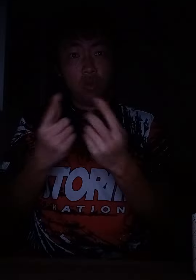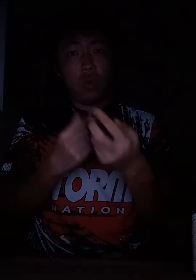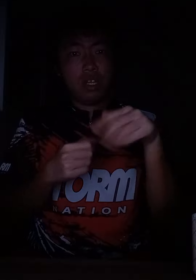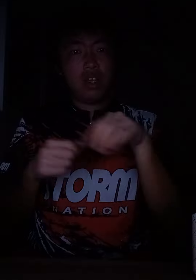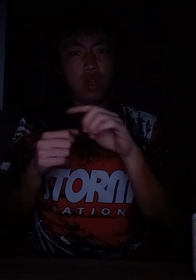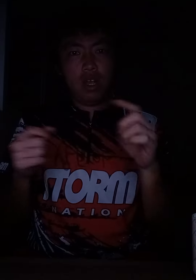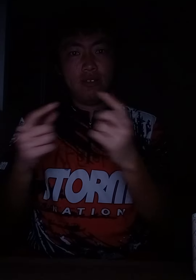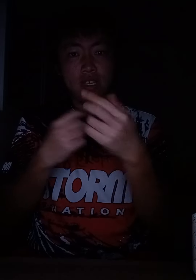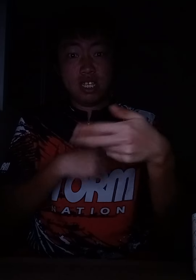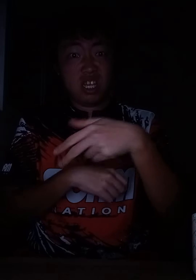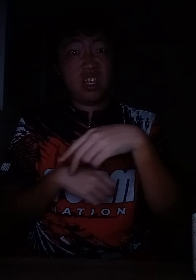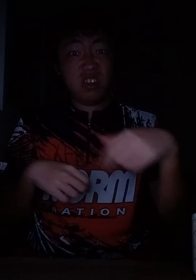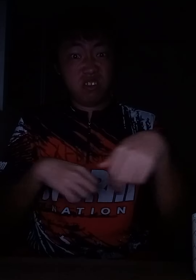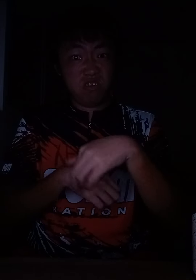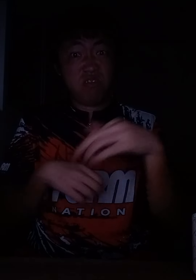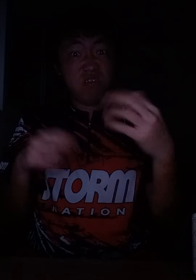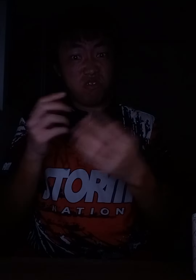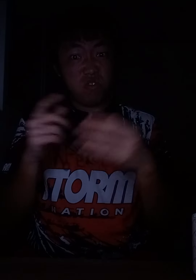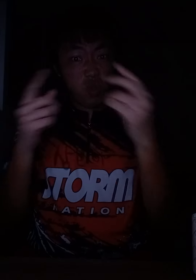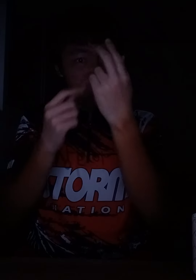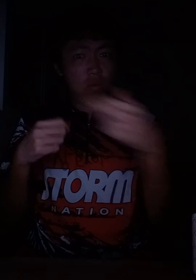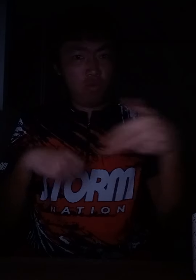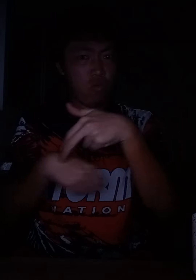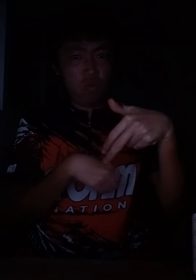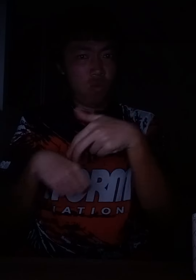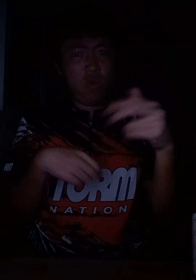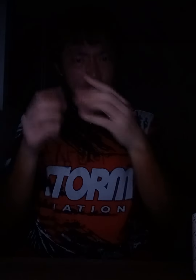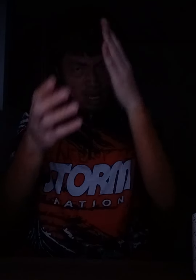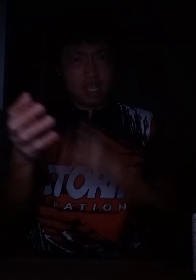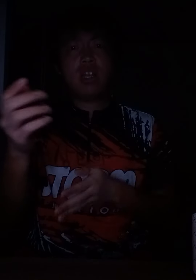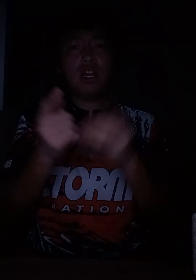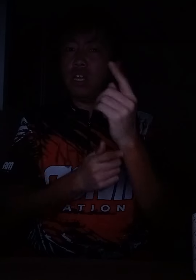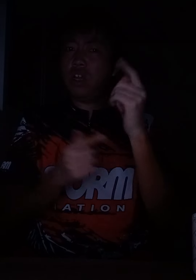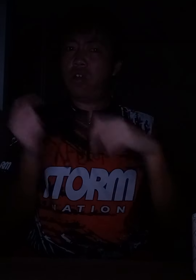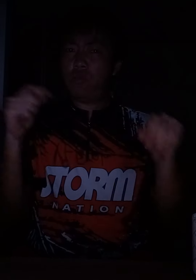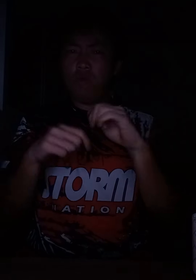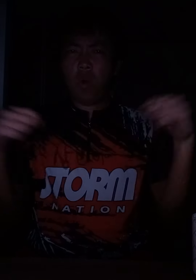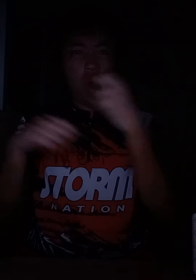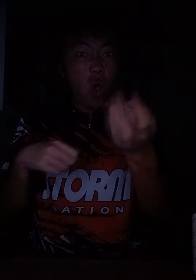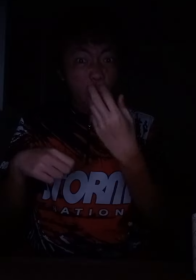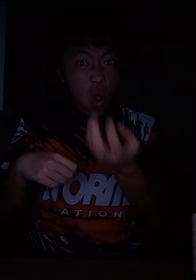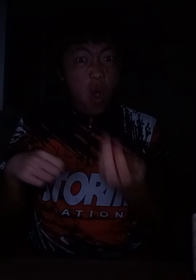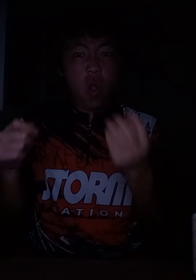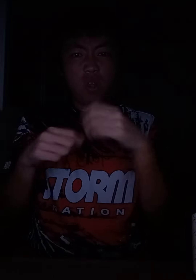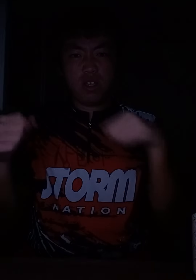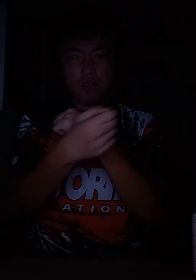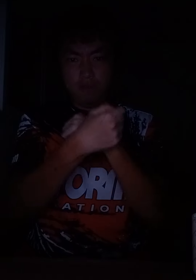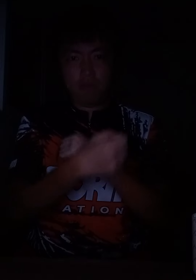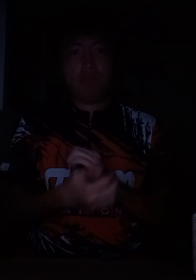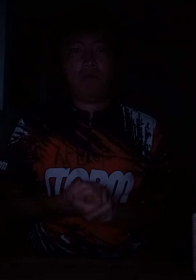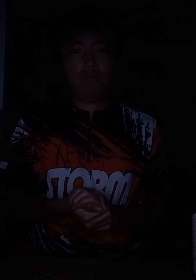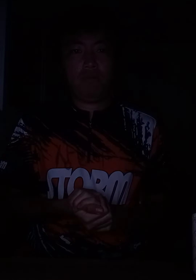주안동에서 60대 남성이 맨 얼굴로 버스를 타려다 제지당하자 기사에게 폭언을 내 경찰에 체포됐습니다.